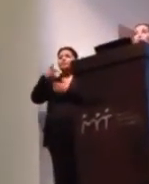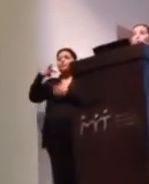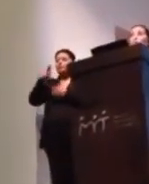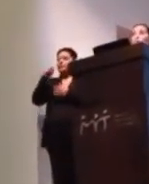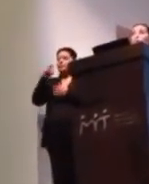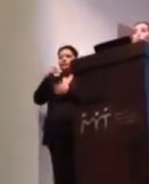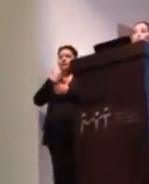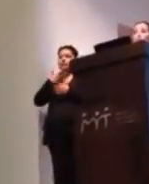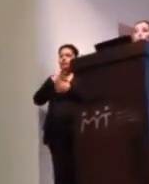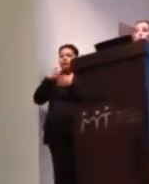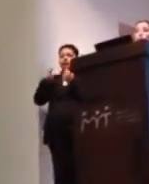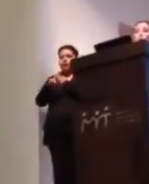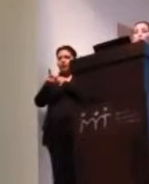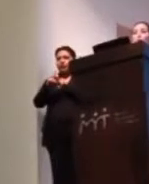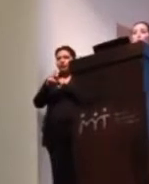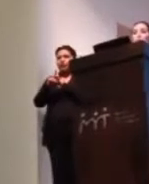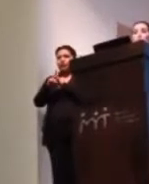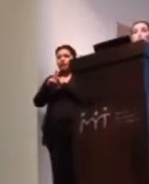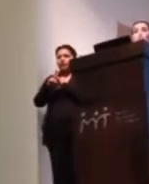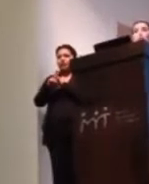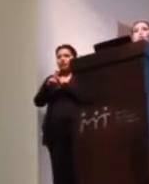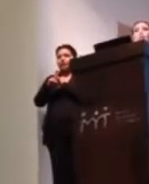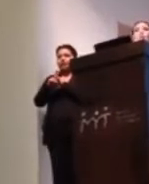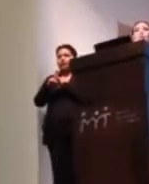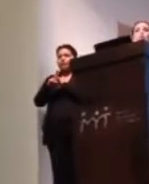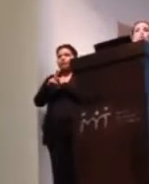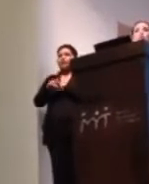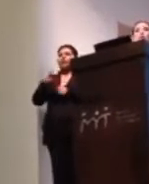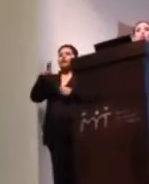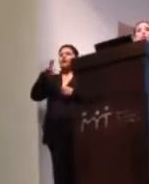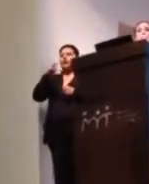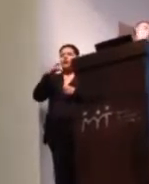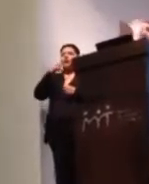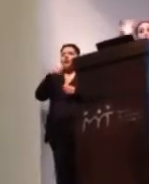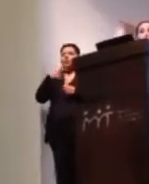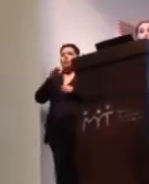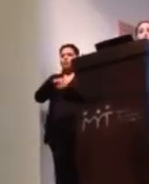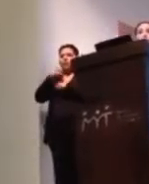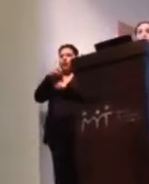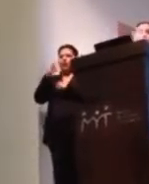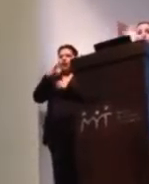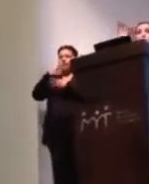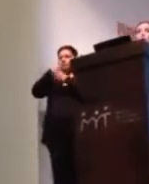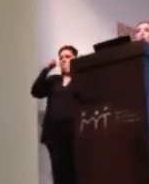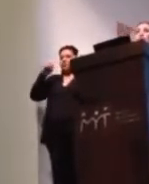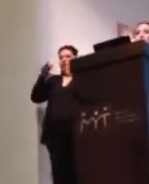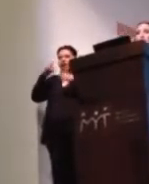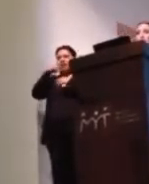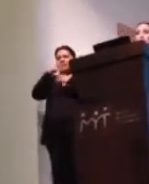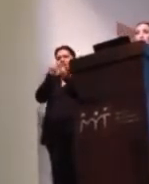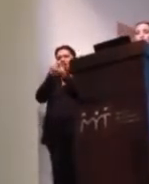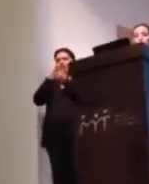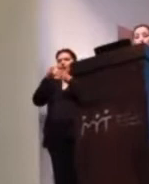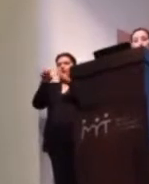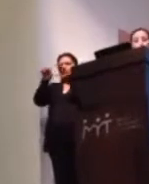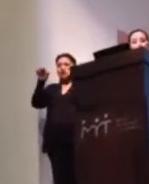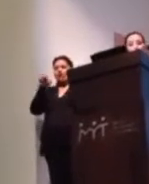porque tengan un problema perceptual como pasa en la dislexia, no es porque tienen una desorganización a nivel